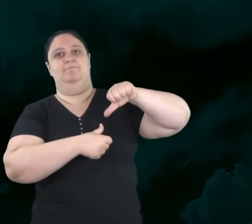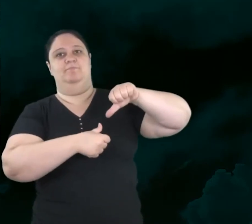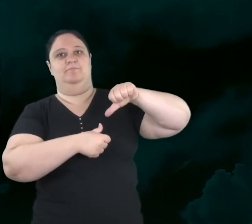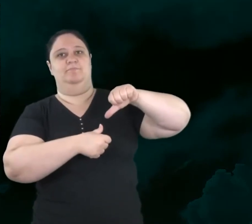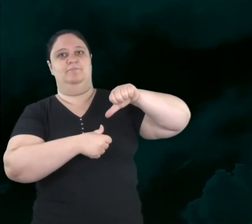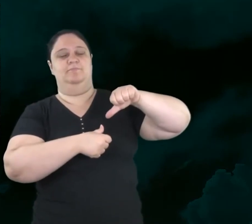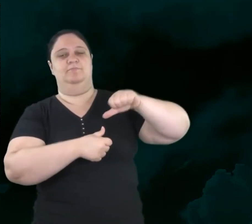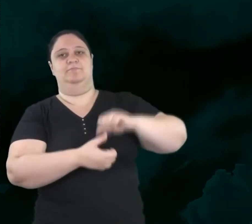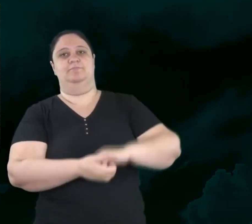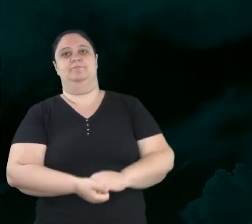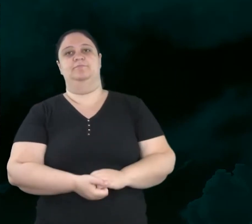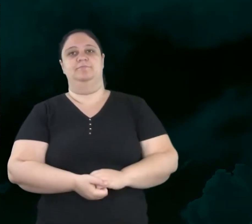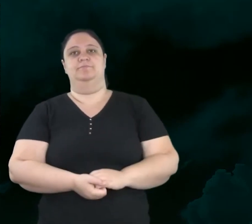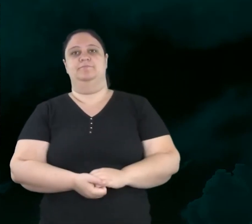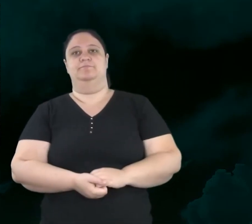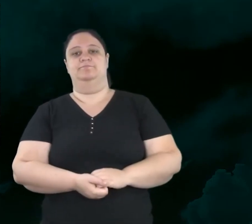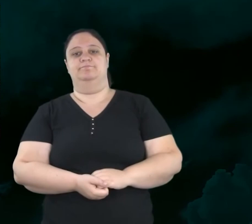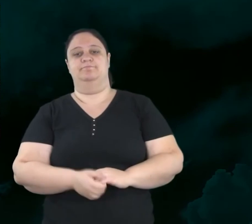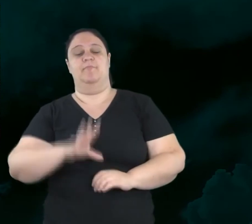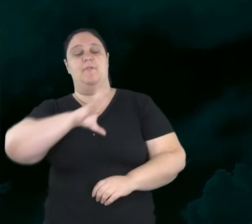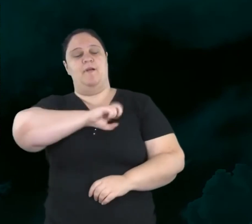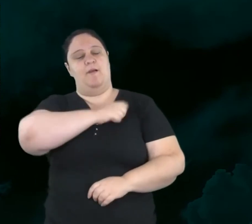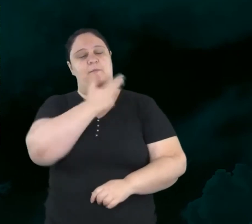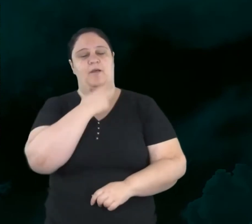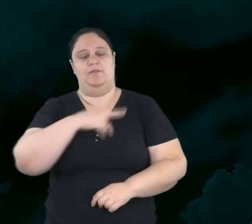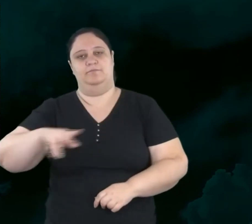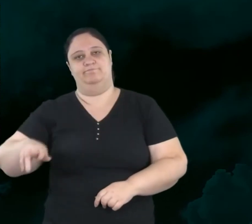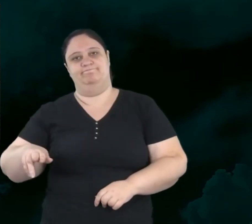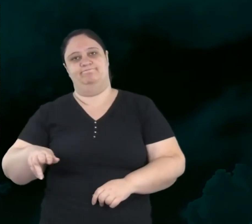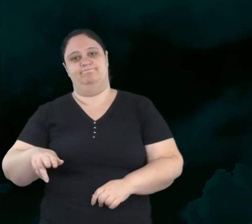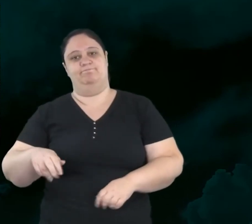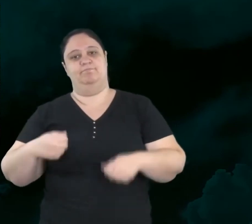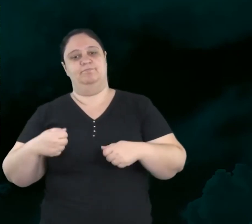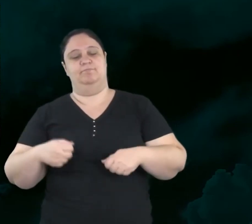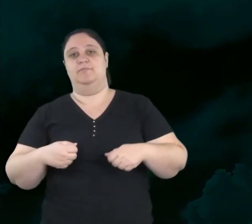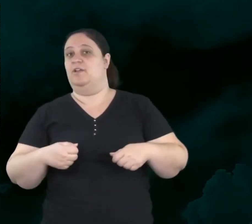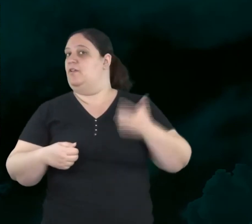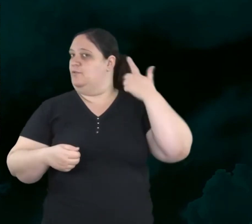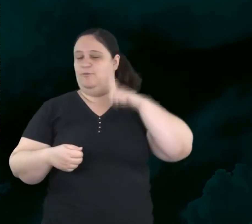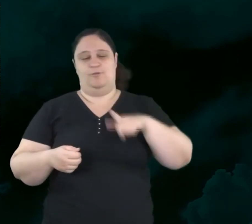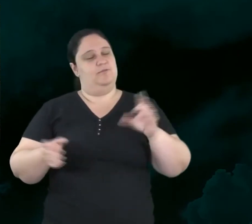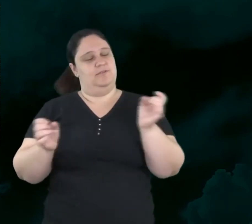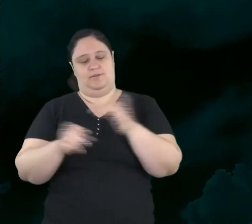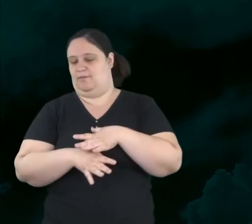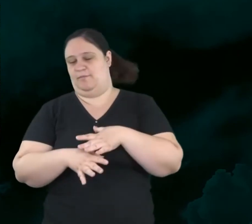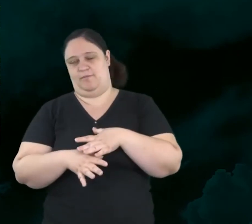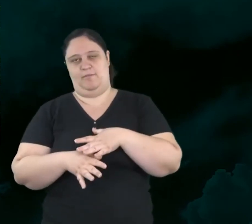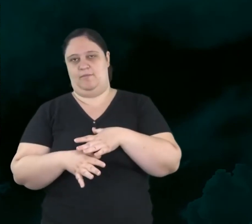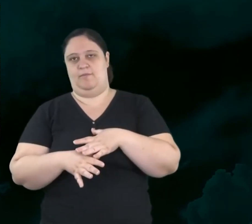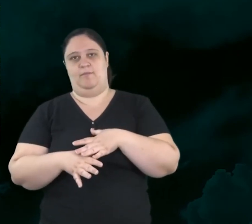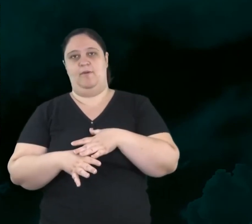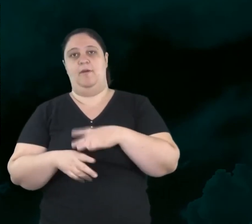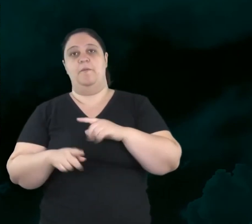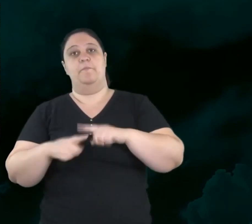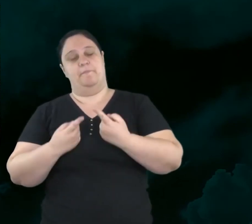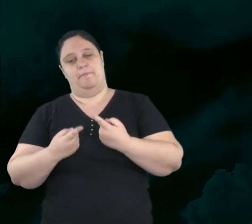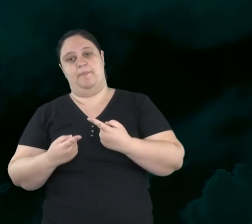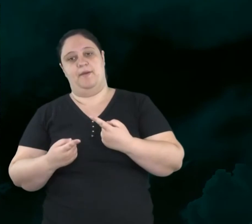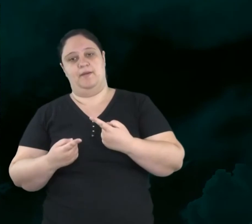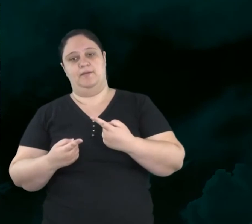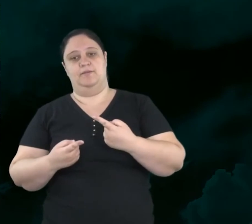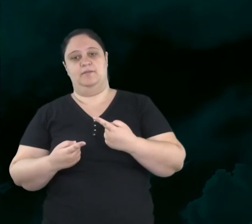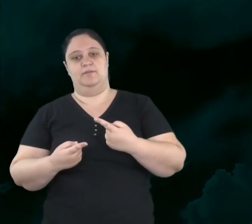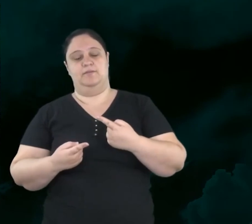sua glória. Meus queridos irmãos, é isso que eu tenho que dizer para você. Não consegui terminar, mas de qualquer forma, quem sabe depois eu